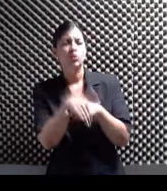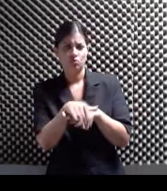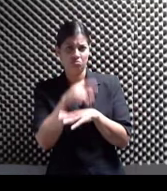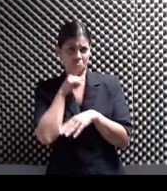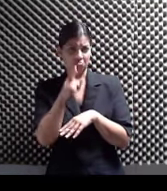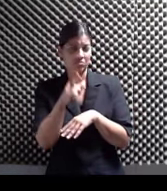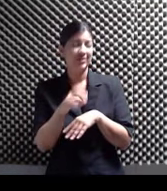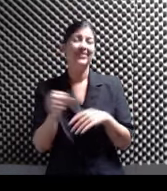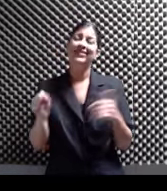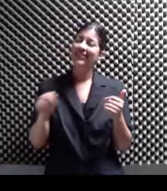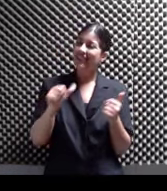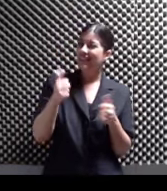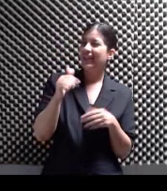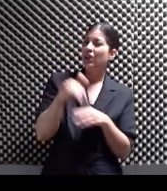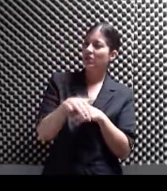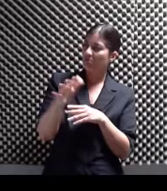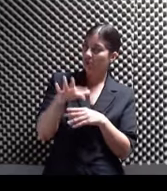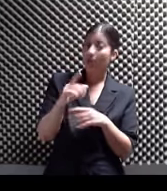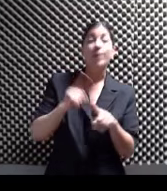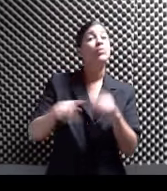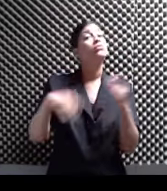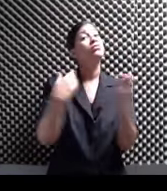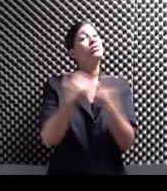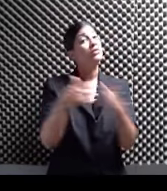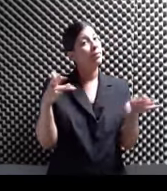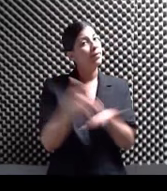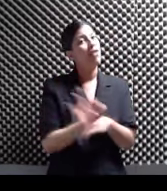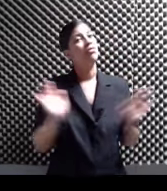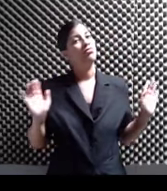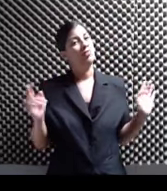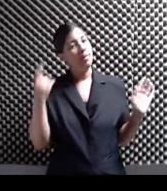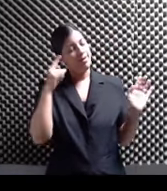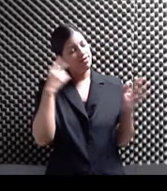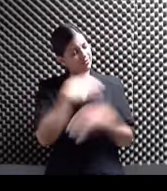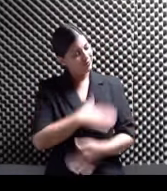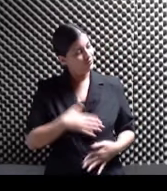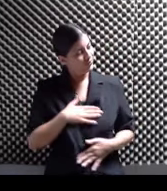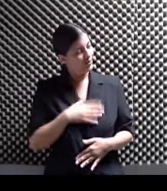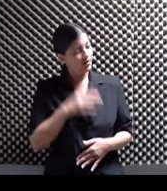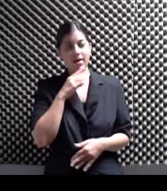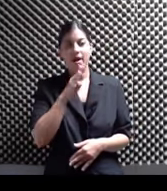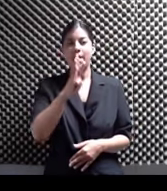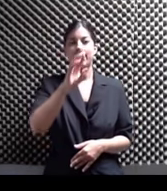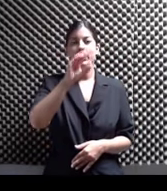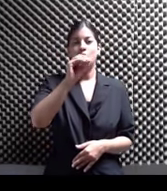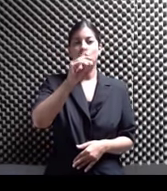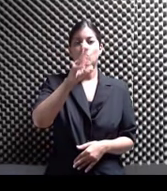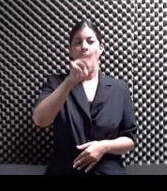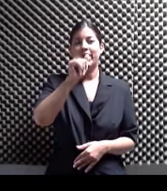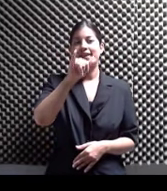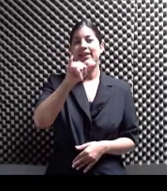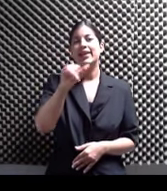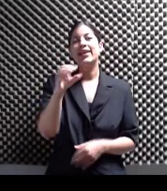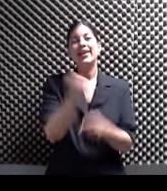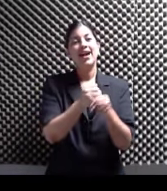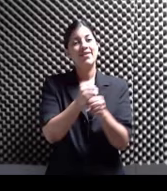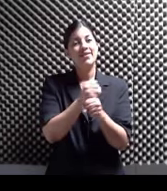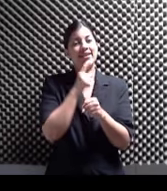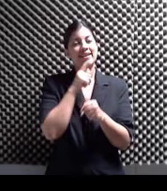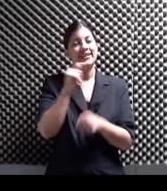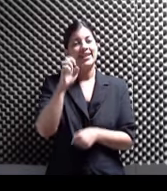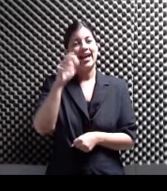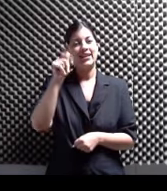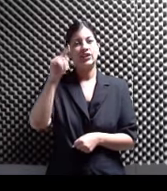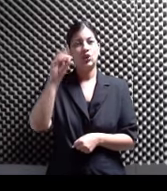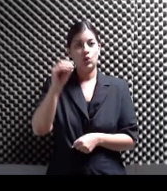la noche, ¿no? Está arrancando. Pero sí, llegue temprano. Tempranito, porque a las 10 de la noche disfrute la actividad. Broadway Café Teatro, eso es en la calle Hipódromo, en los